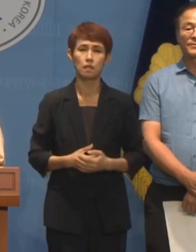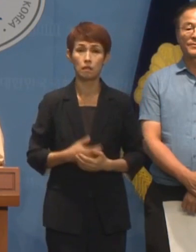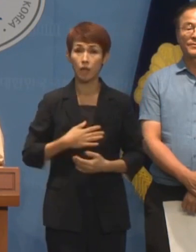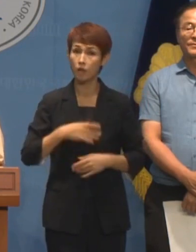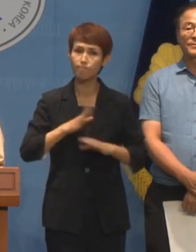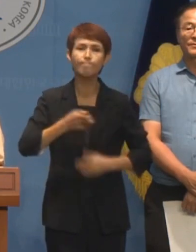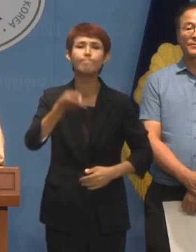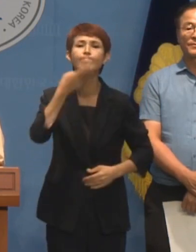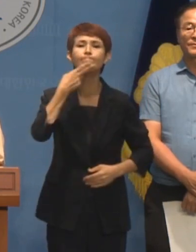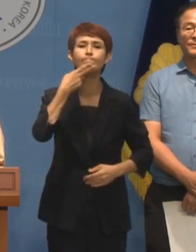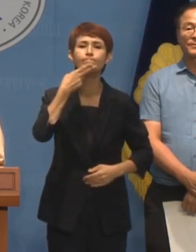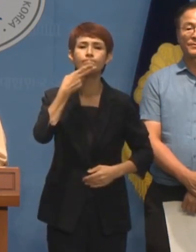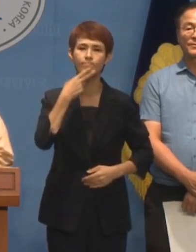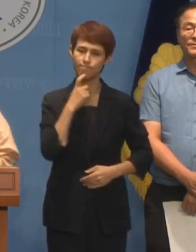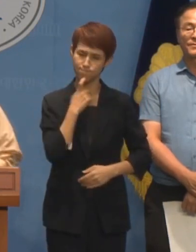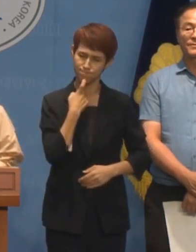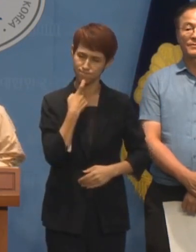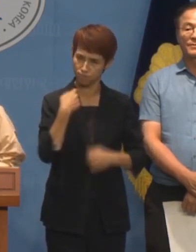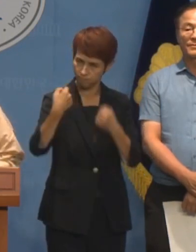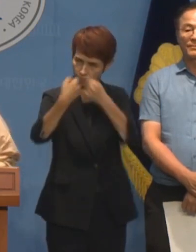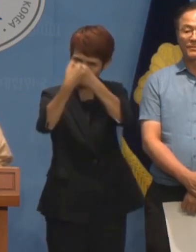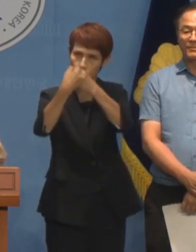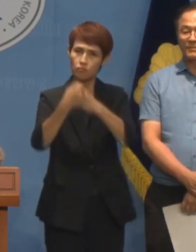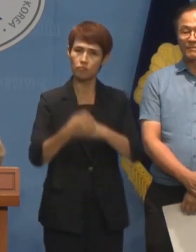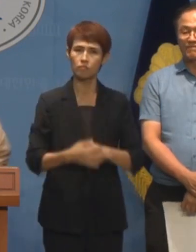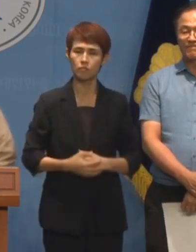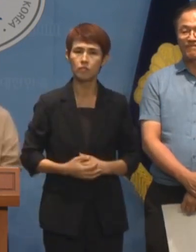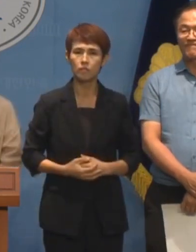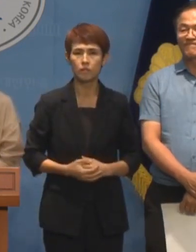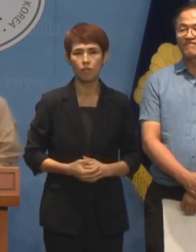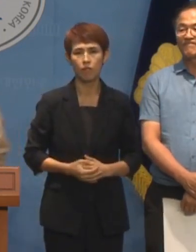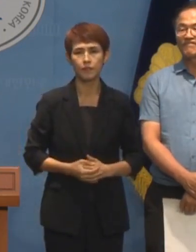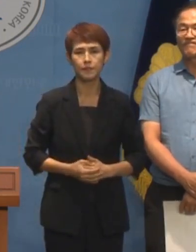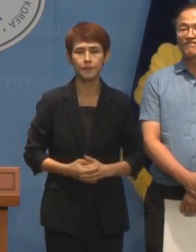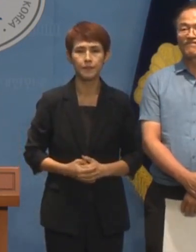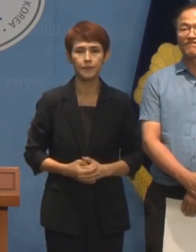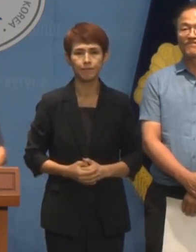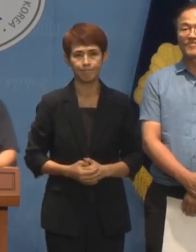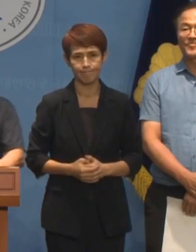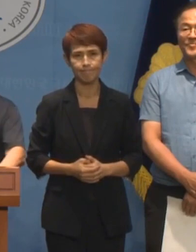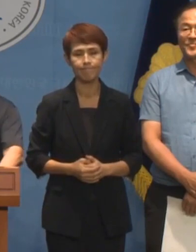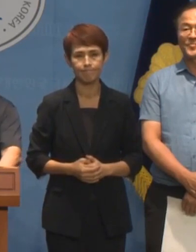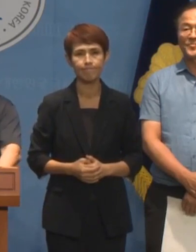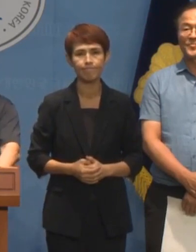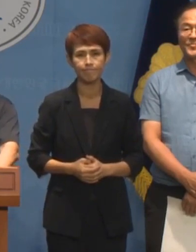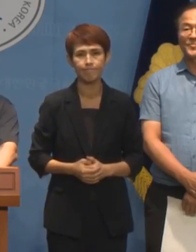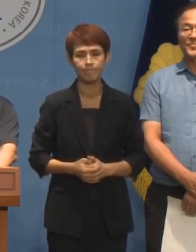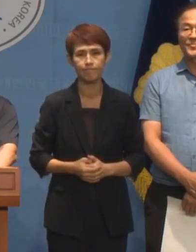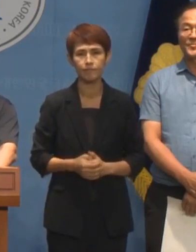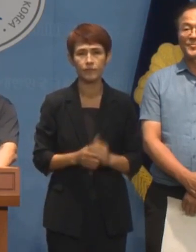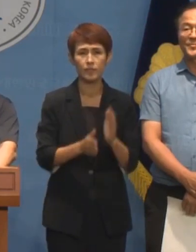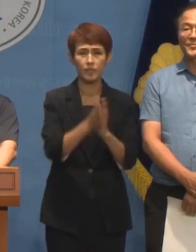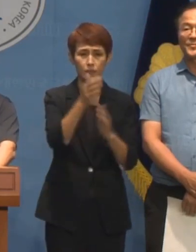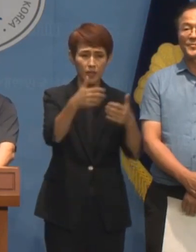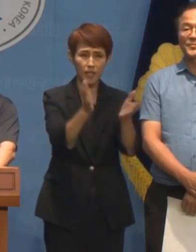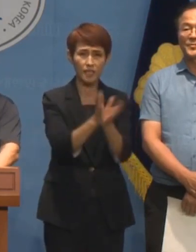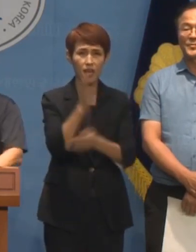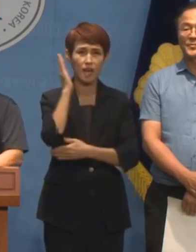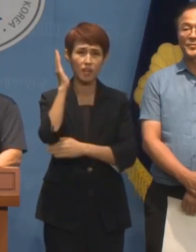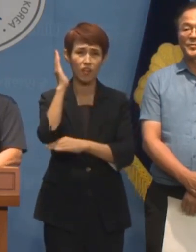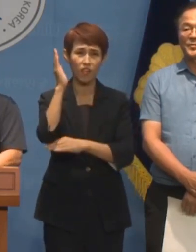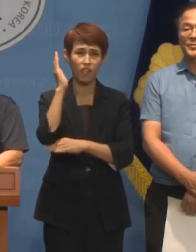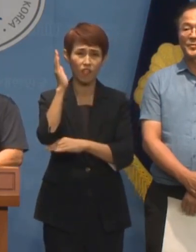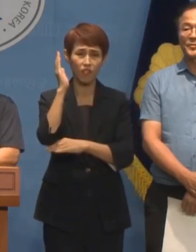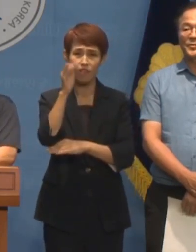겁나지 않습니다. 끝까지 싸우겠습니다. 감사합니다. 네, 시민단체에서 수없이 많은 강연을